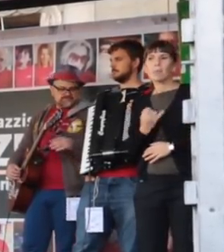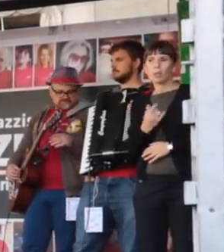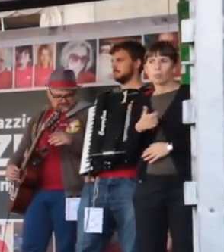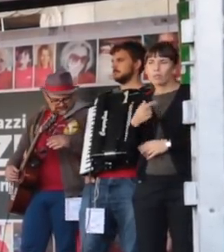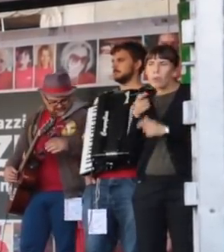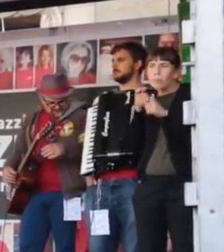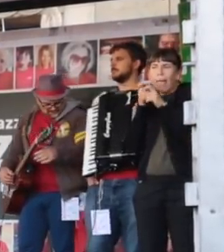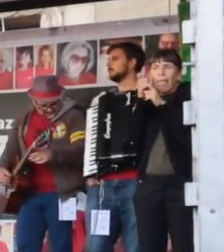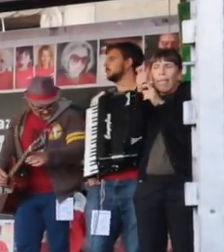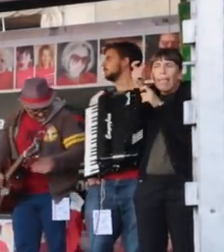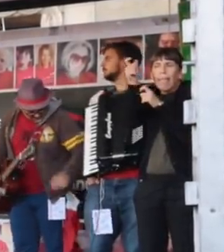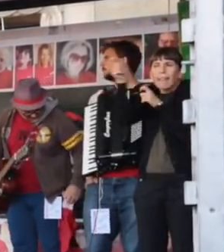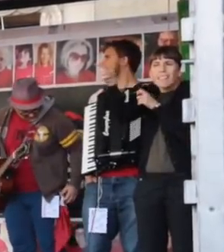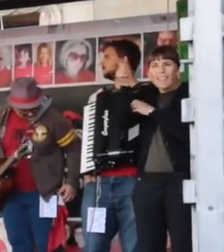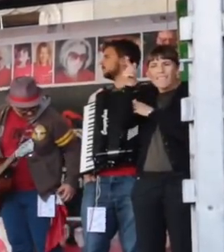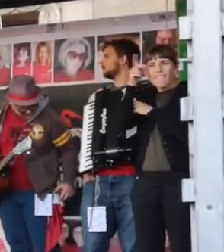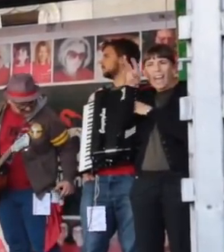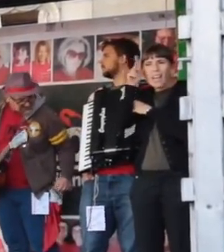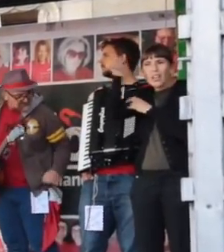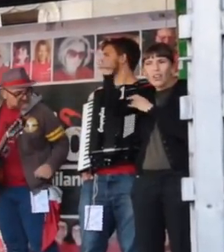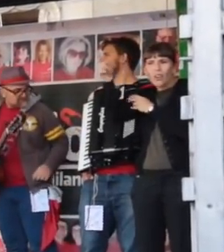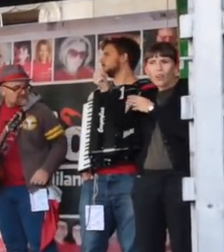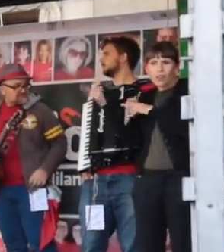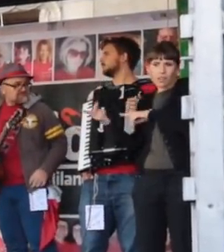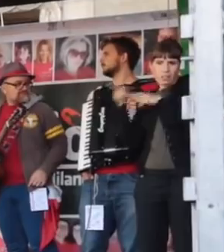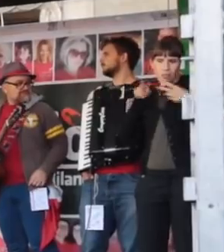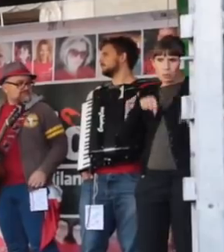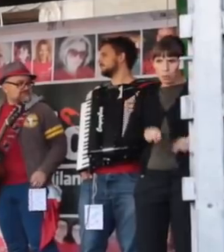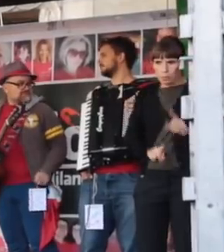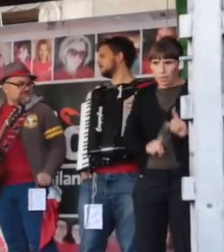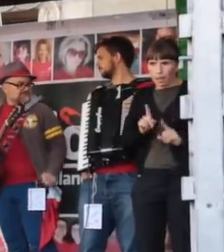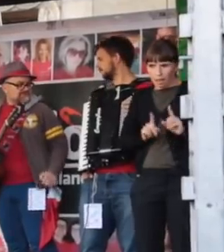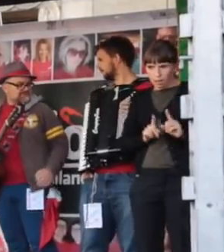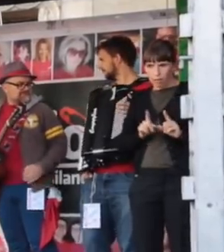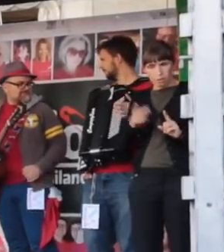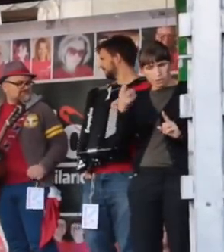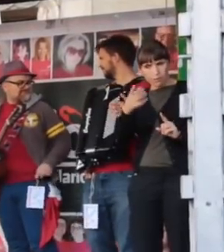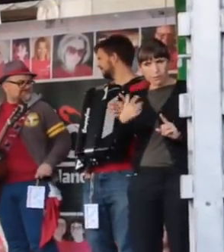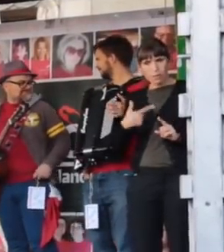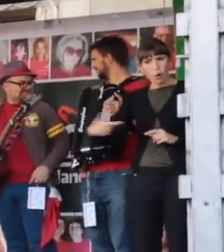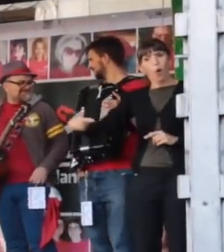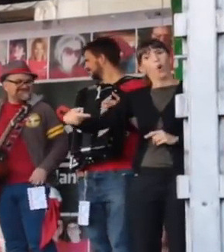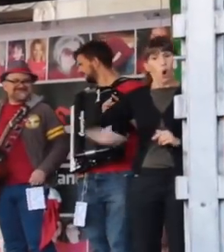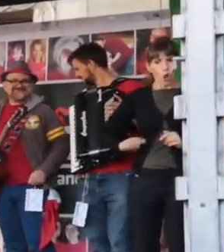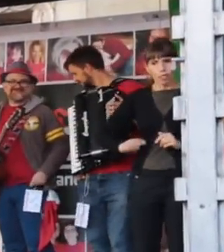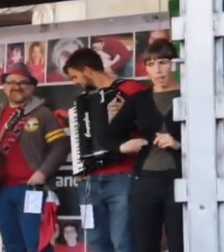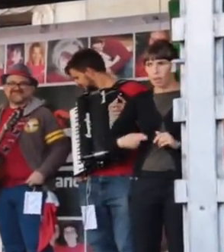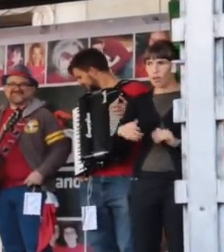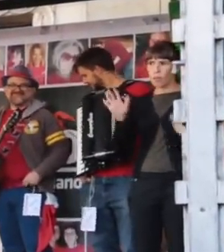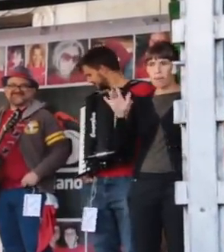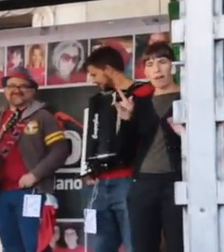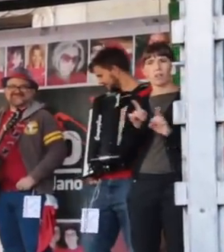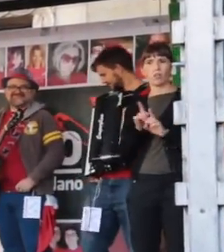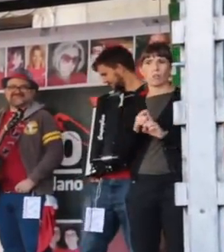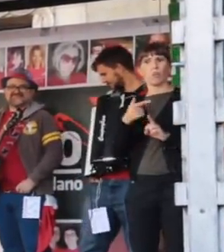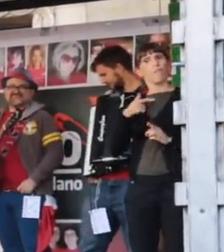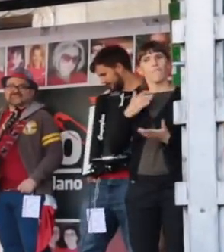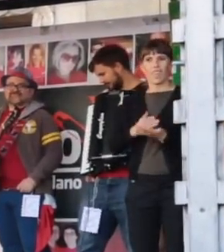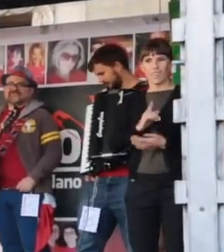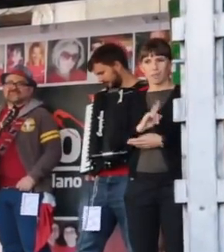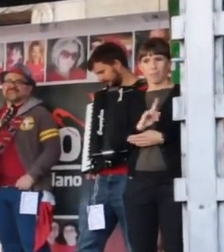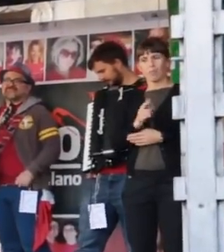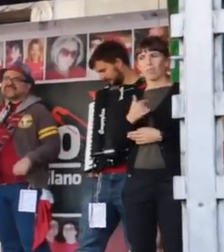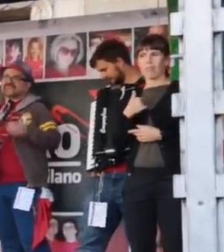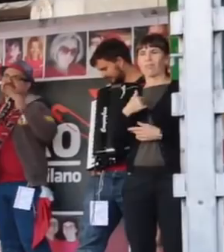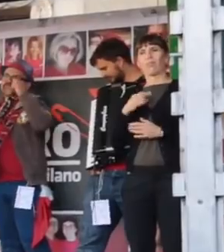non è stato uno sfriso di coltellata che mi fa fermare quello che io faccio. Sono un antifascista,